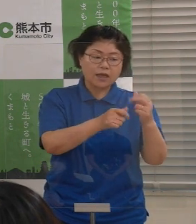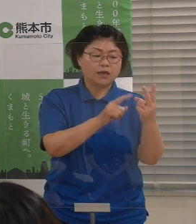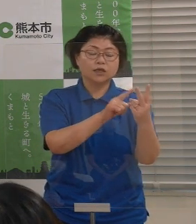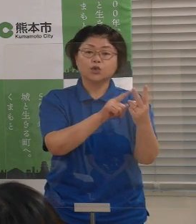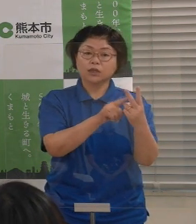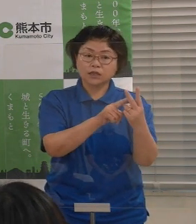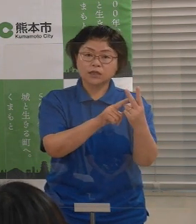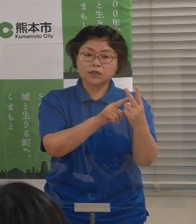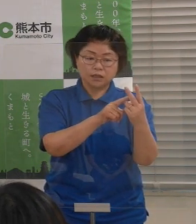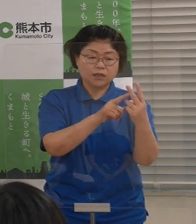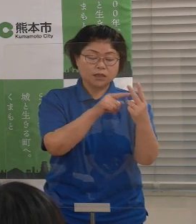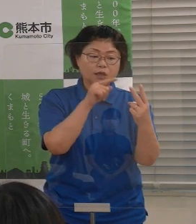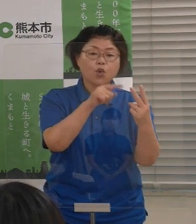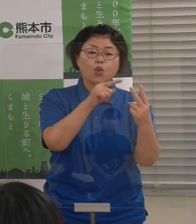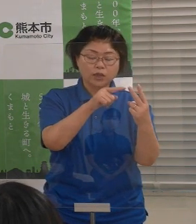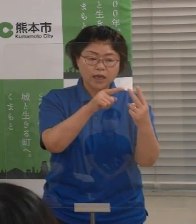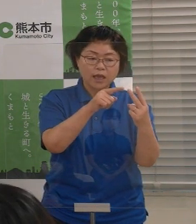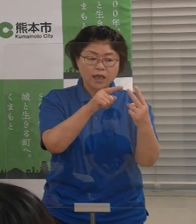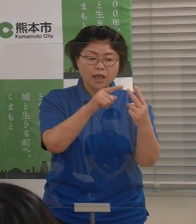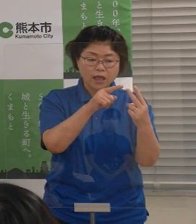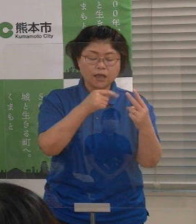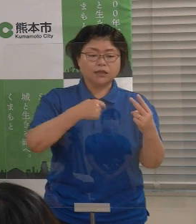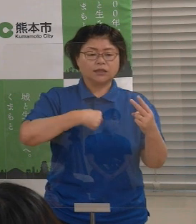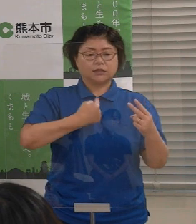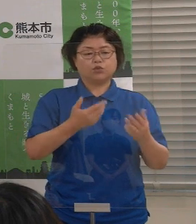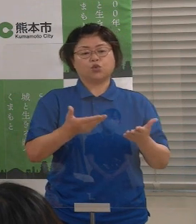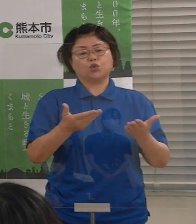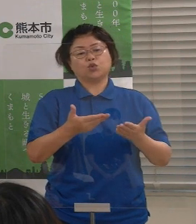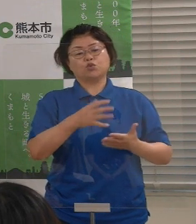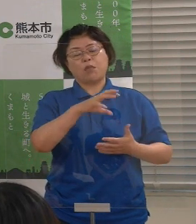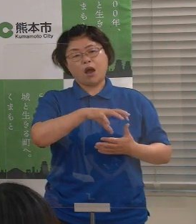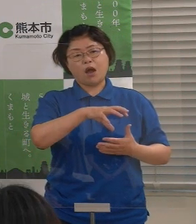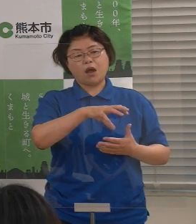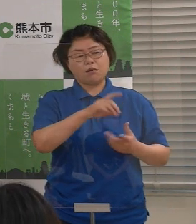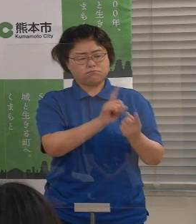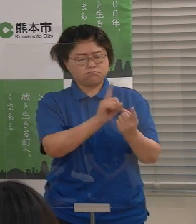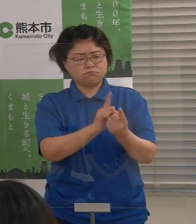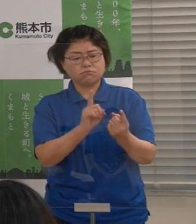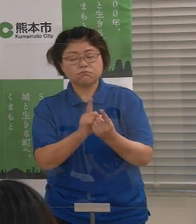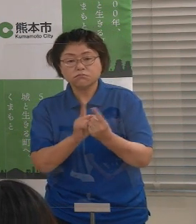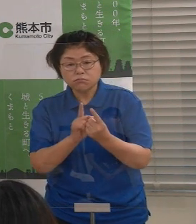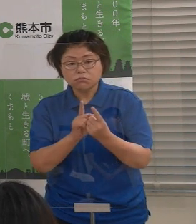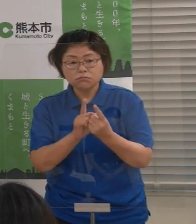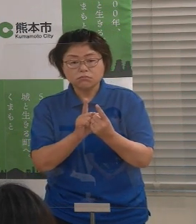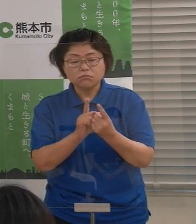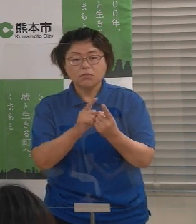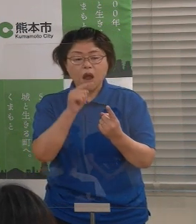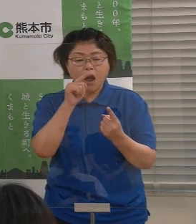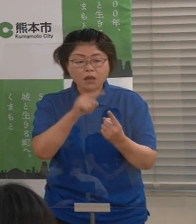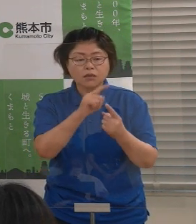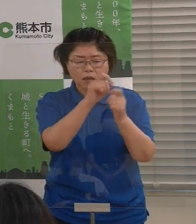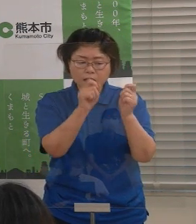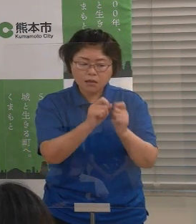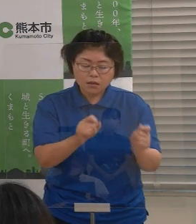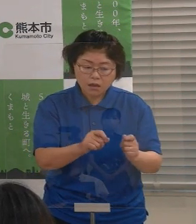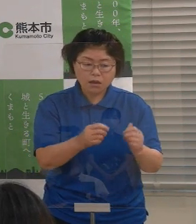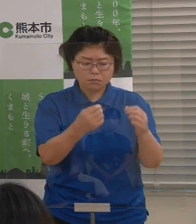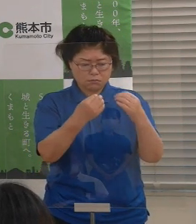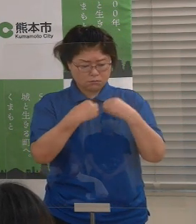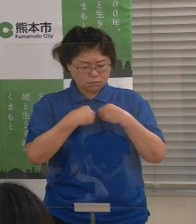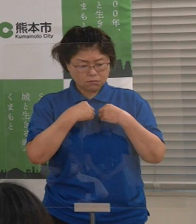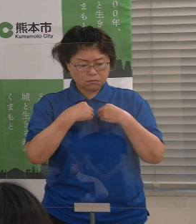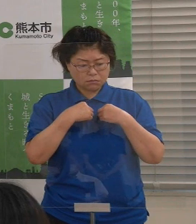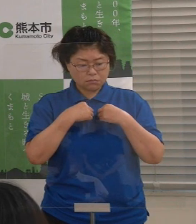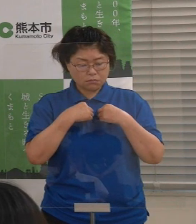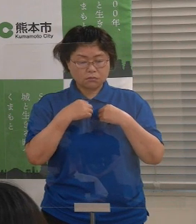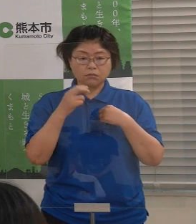で、駐屯地内で感染したという見方をされているのでしょうか。 まあ、そこは今あの調査中ではありますけれども、